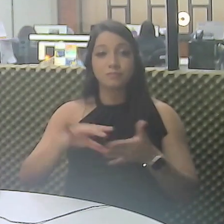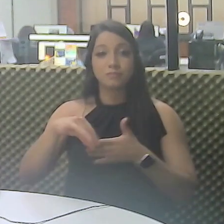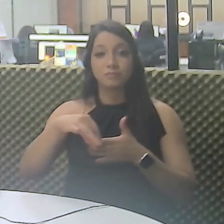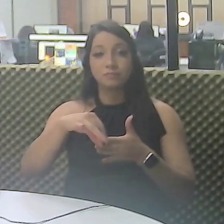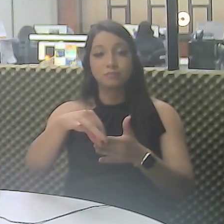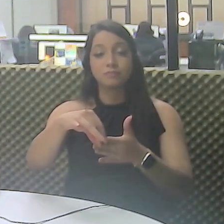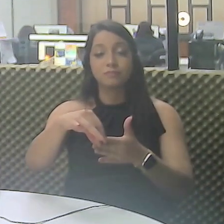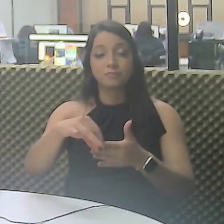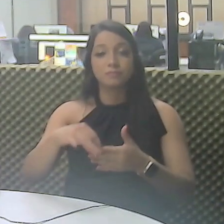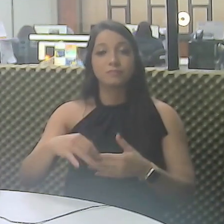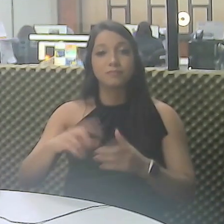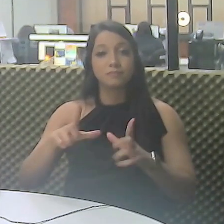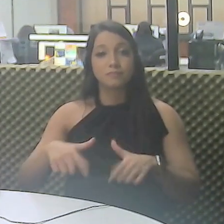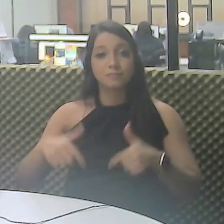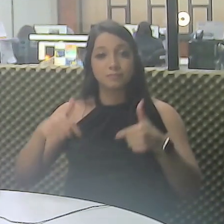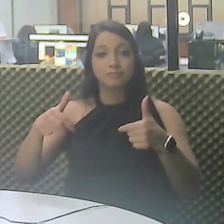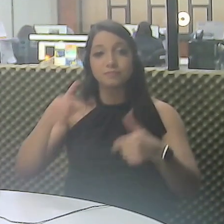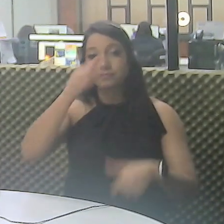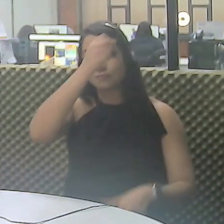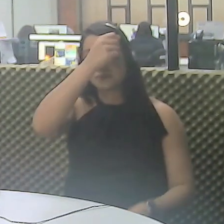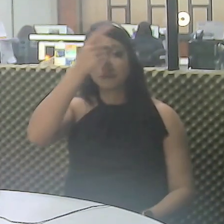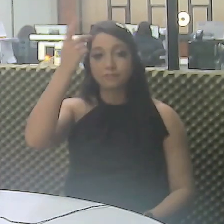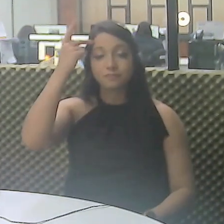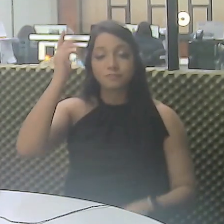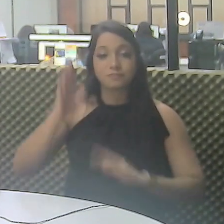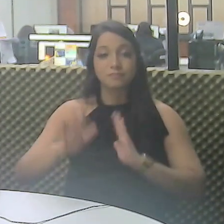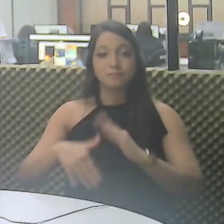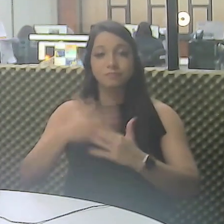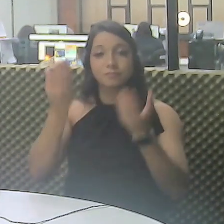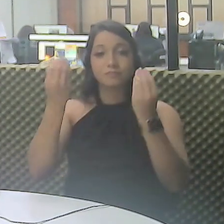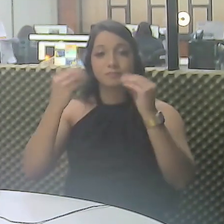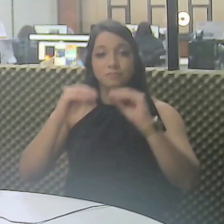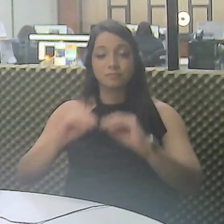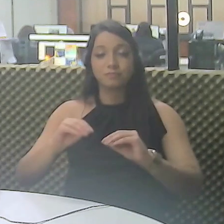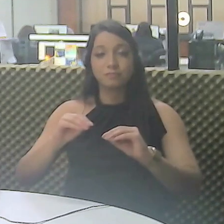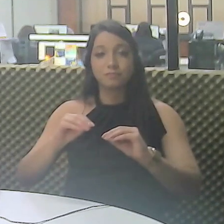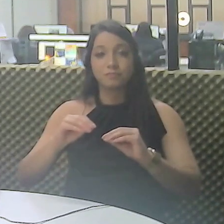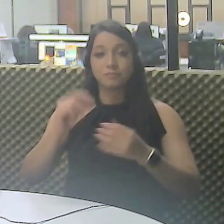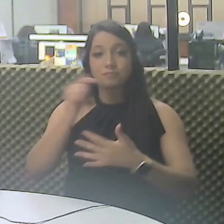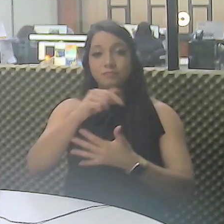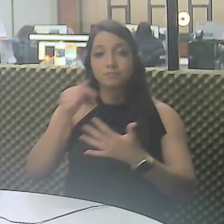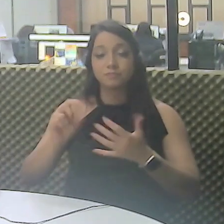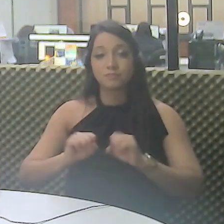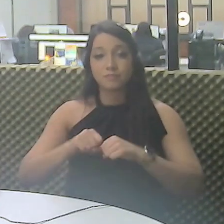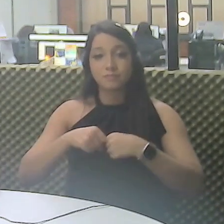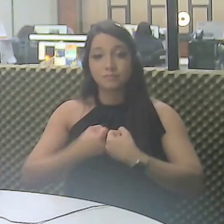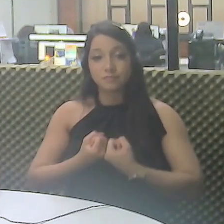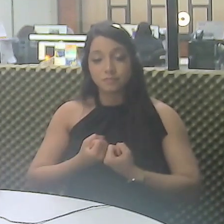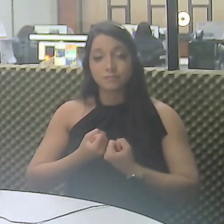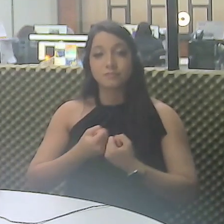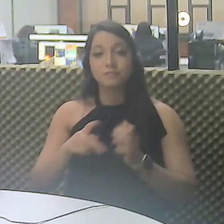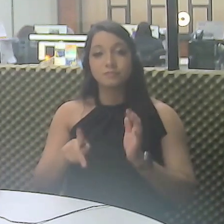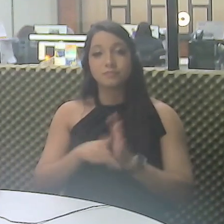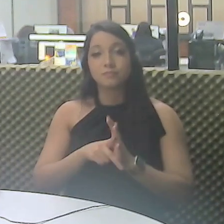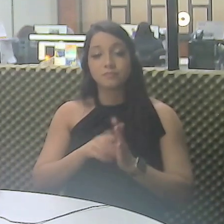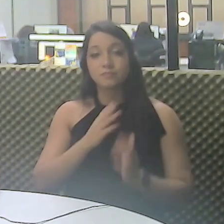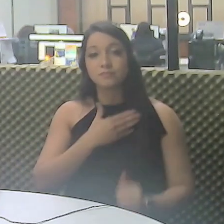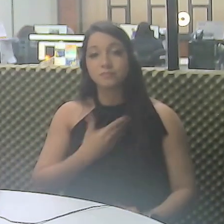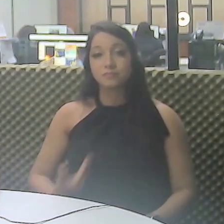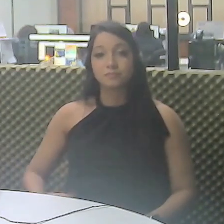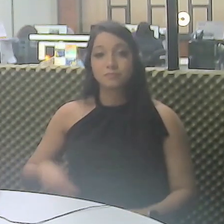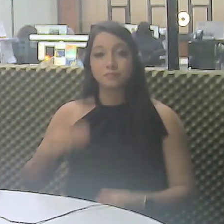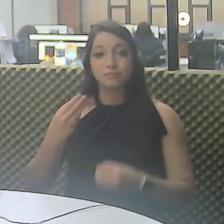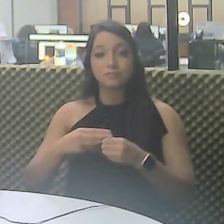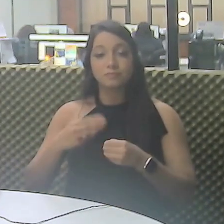norteador. Mais uma ação da Prefeitura é desenvolvida para implementar, estabelecer e fortalecer boas práticas no serviço público